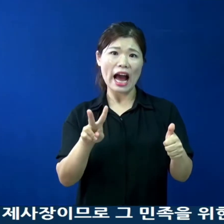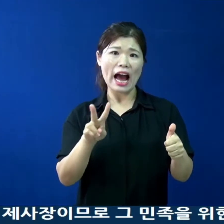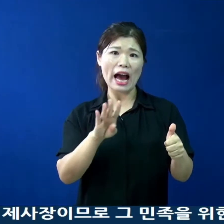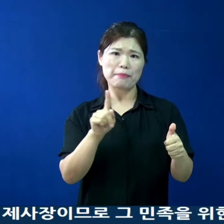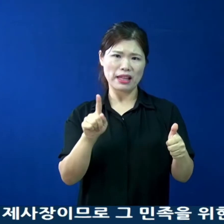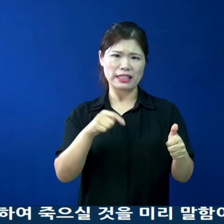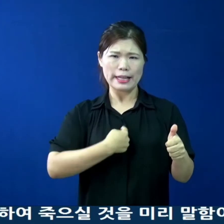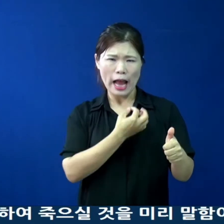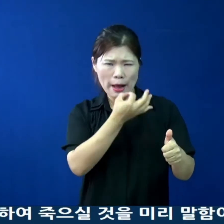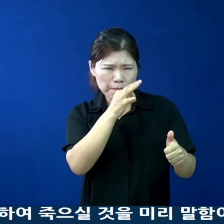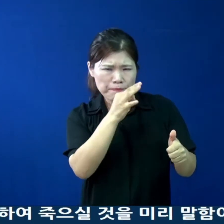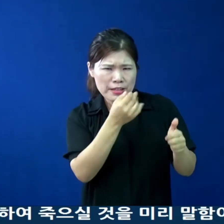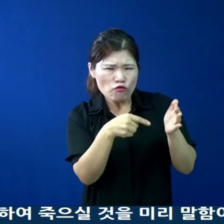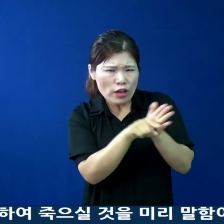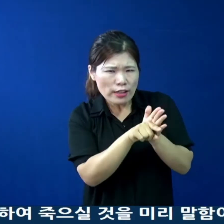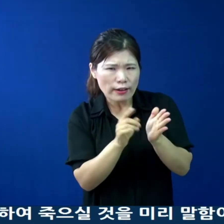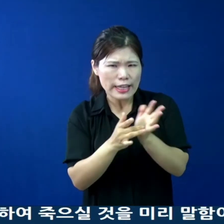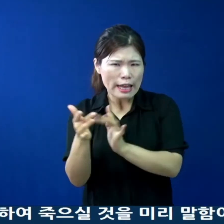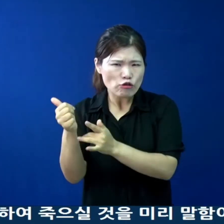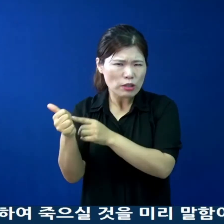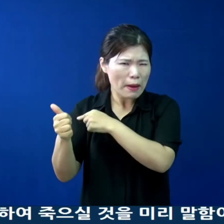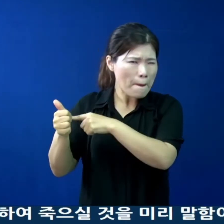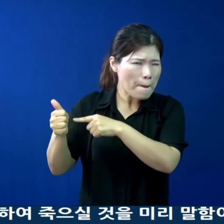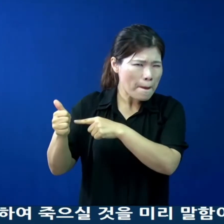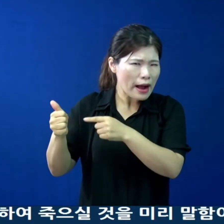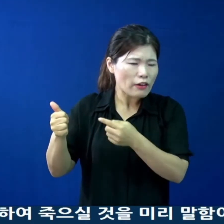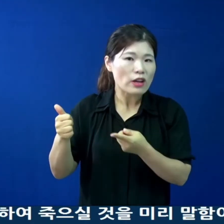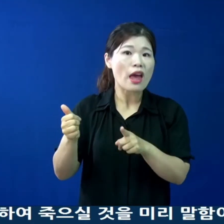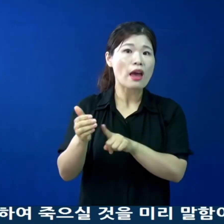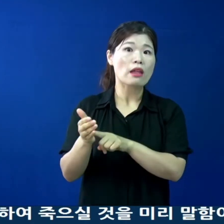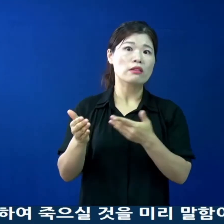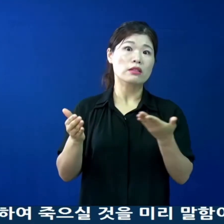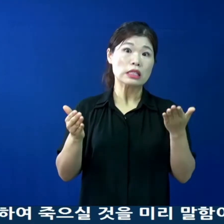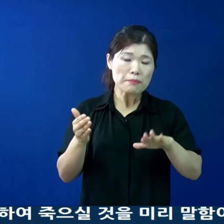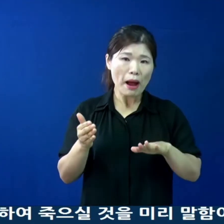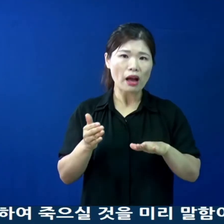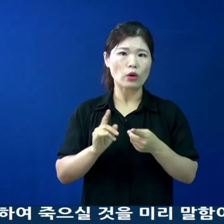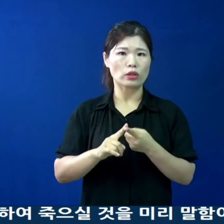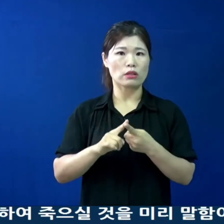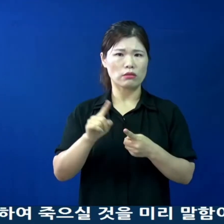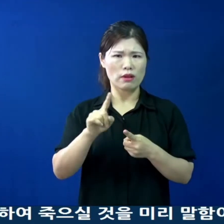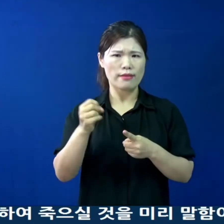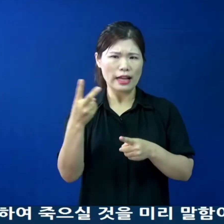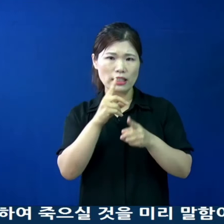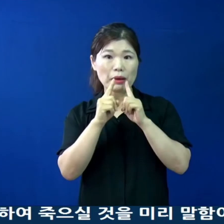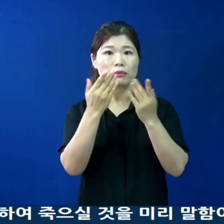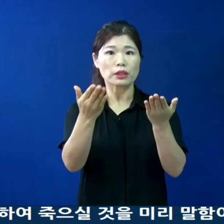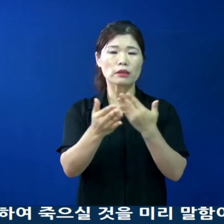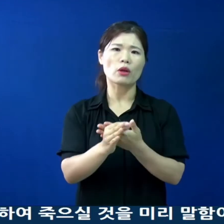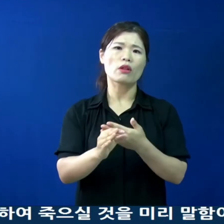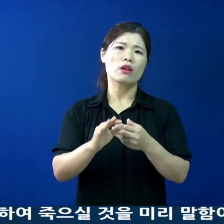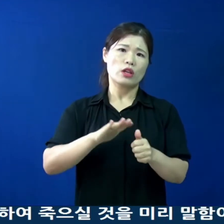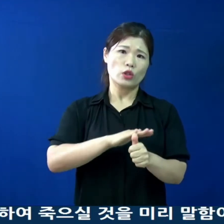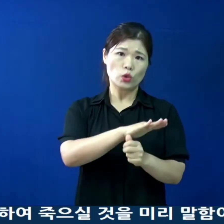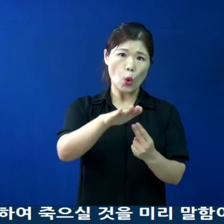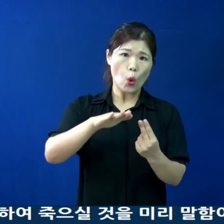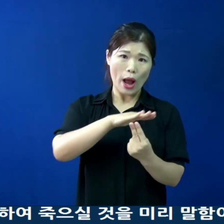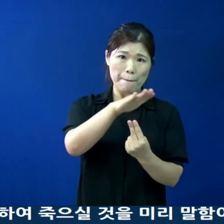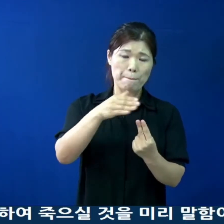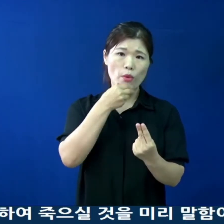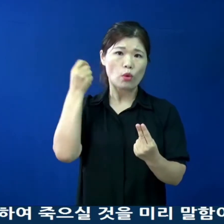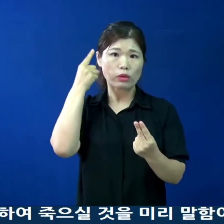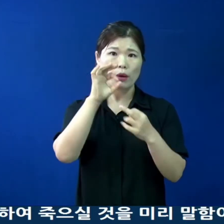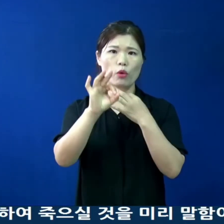위해 예수님을 희생시키려 했는데 그 말은 역설적으로 요한복음에서 말하는